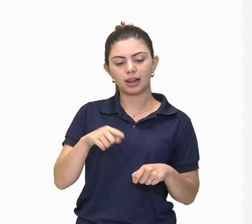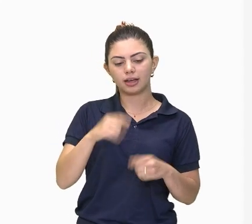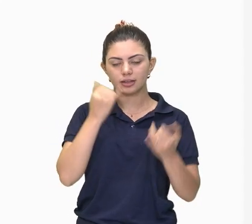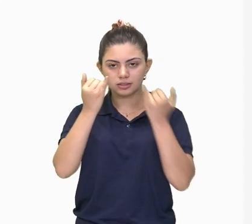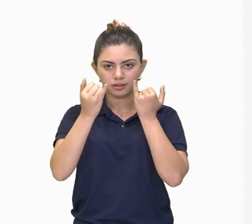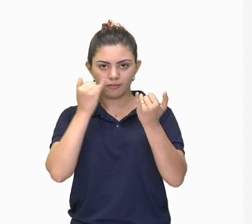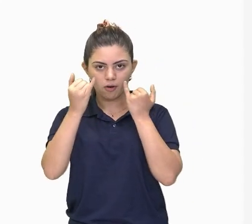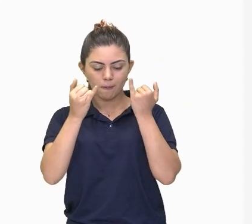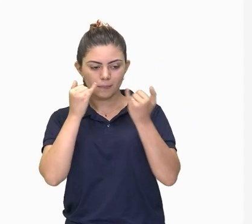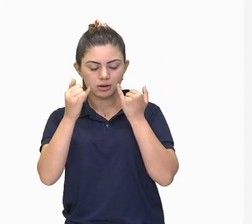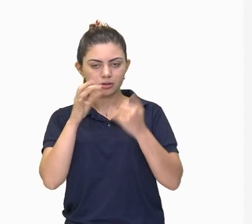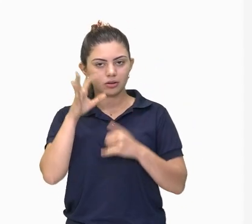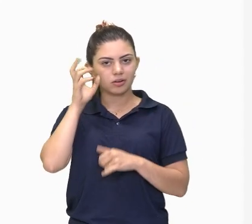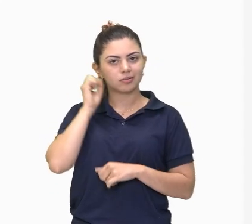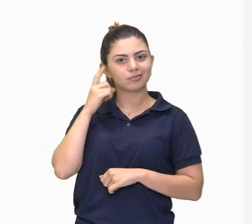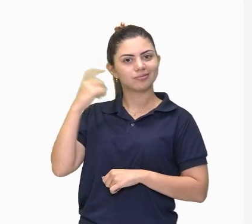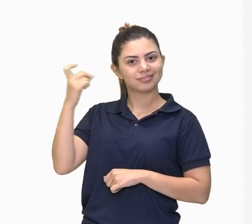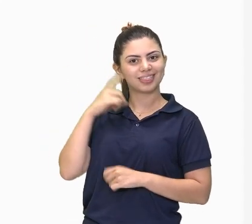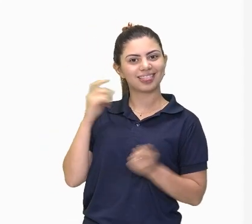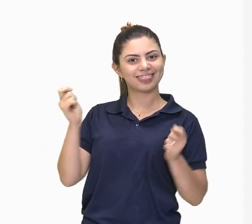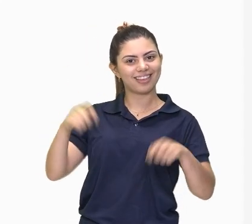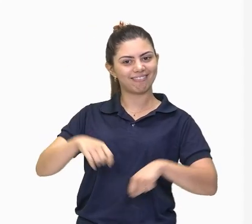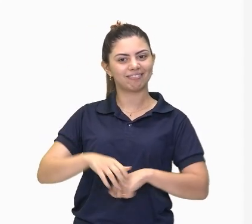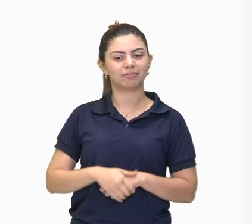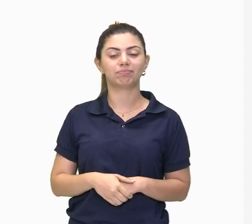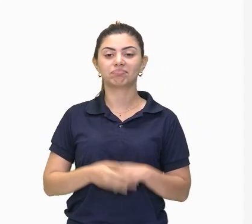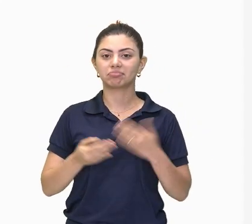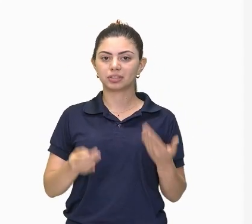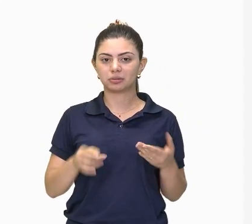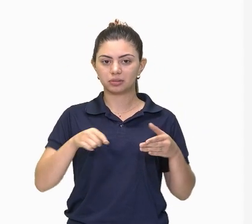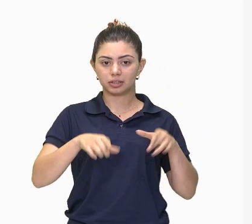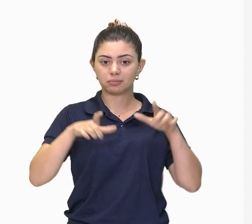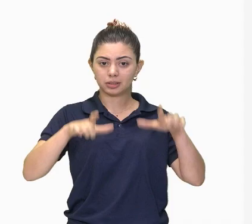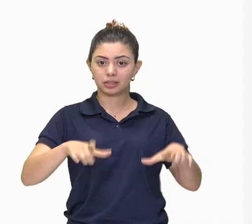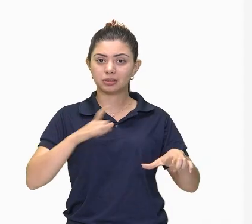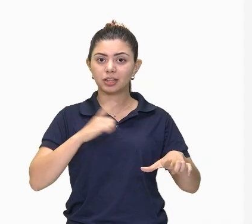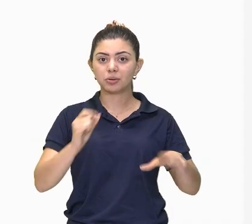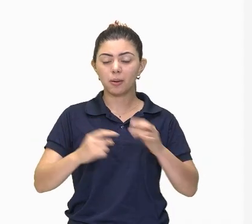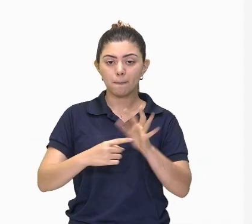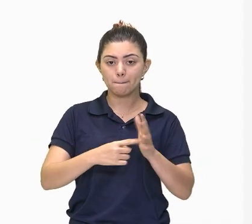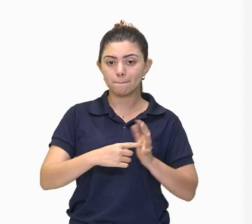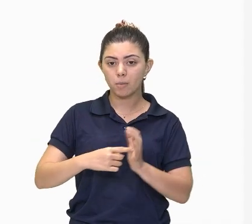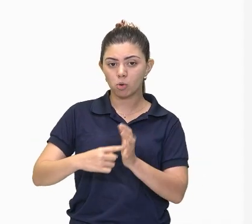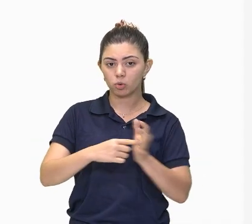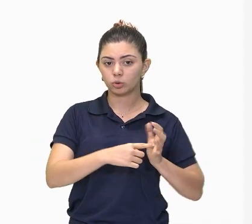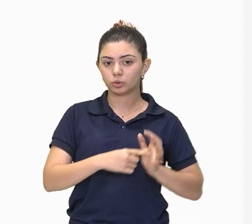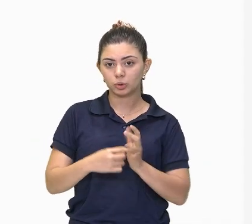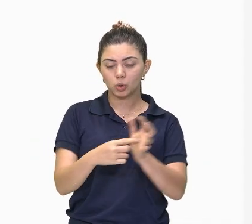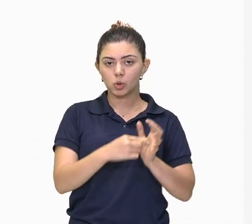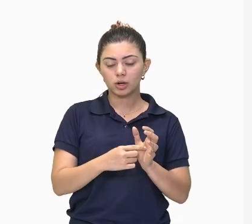informações gravadas em som audível. O aparelho possui um motor que impulsiona a